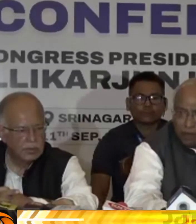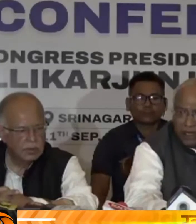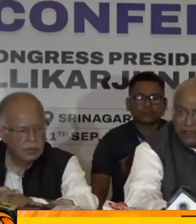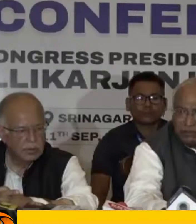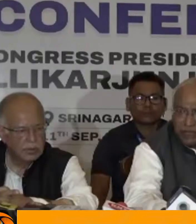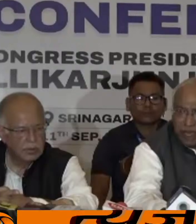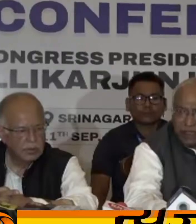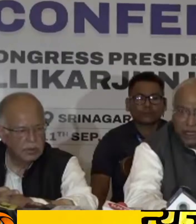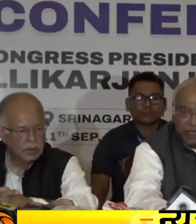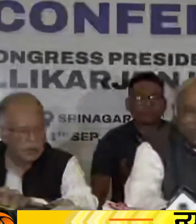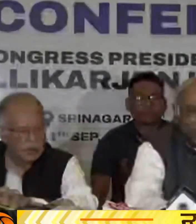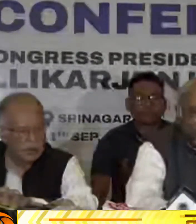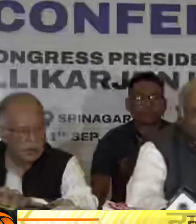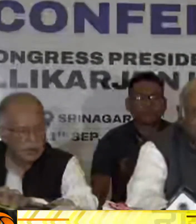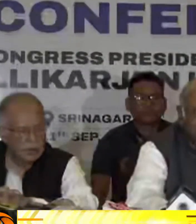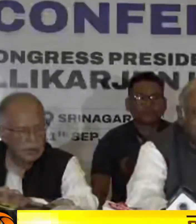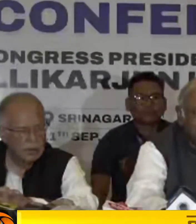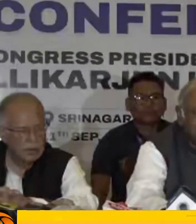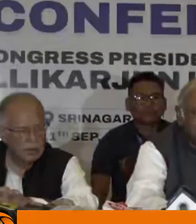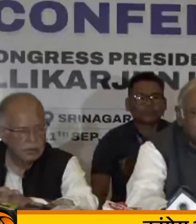कम पॉलिटिक्स में आके